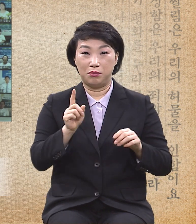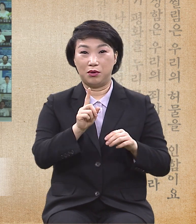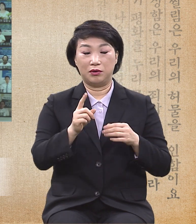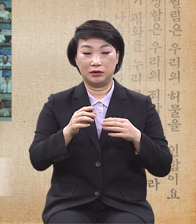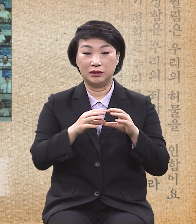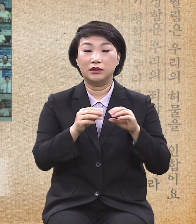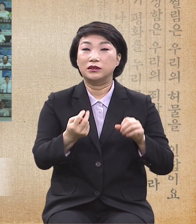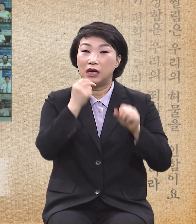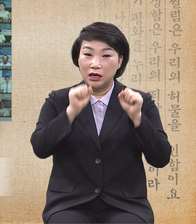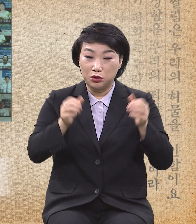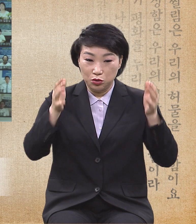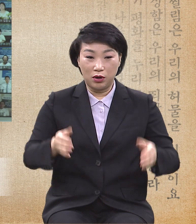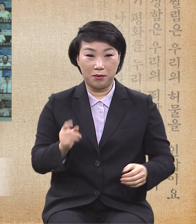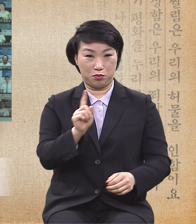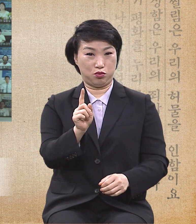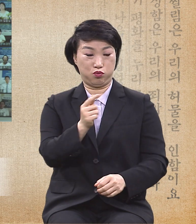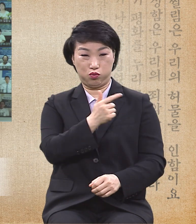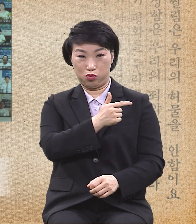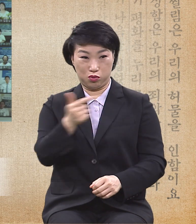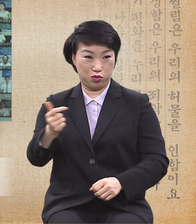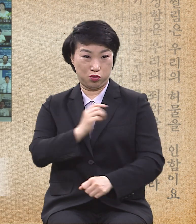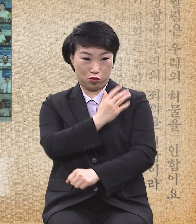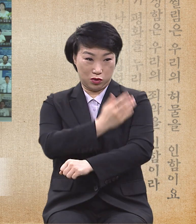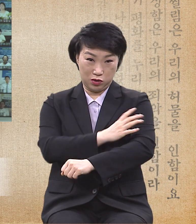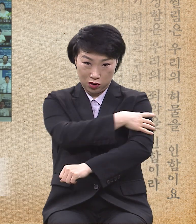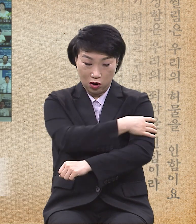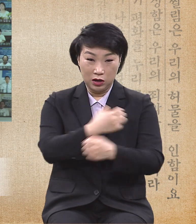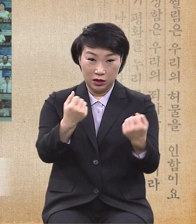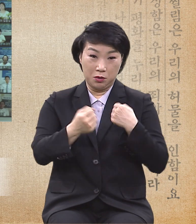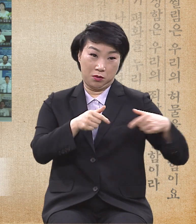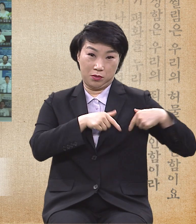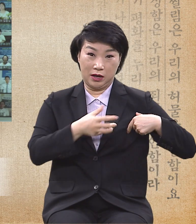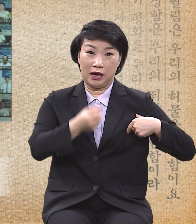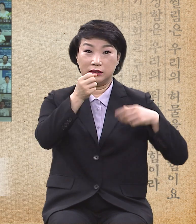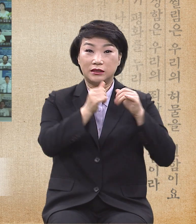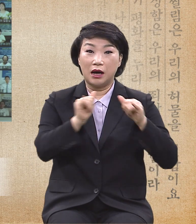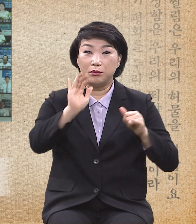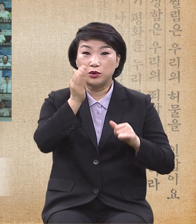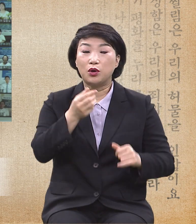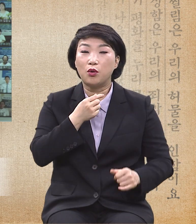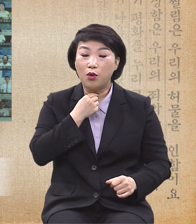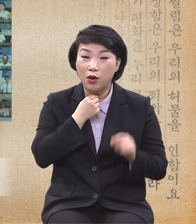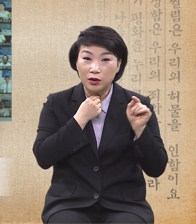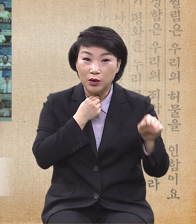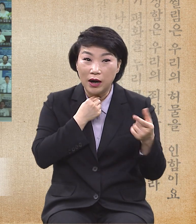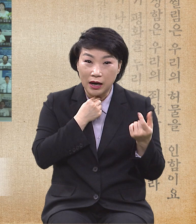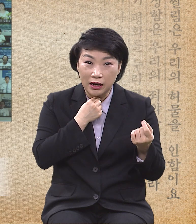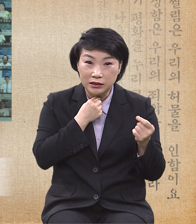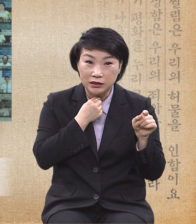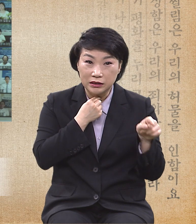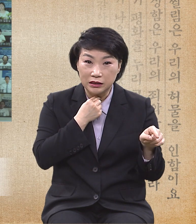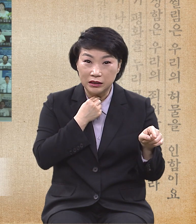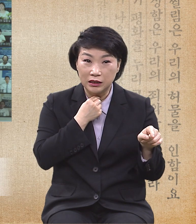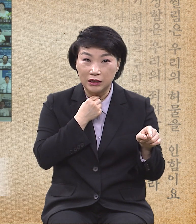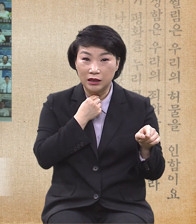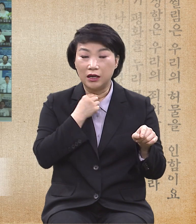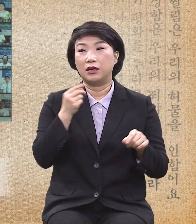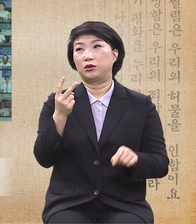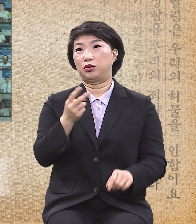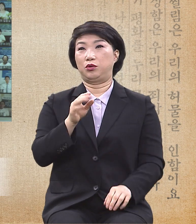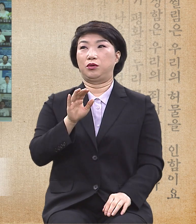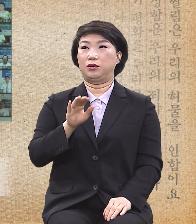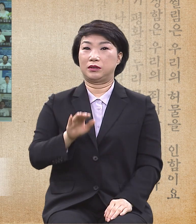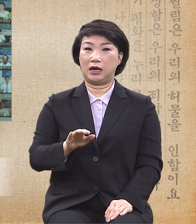대단한 권력과 힘있고 명예 있는 자가 되기를 바라는 이런 것으로,